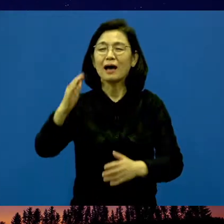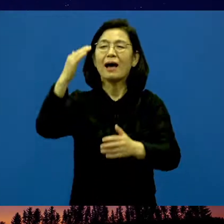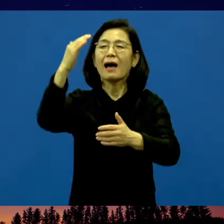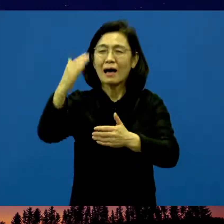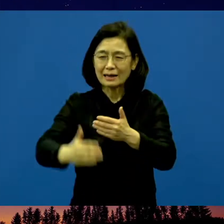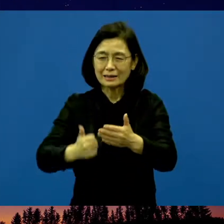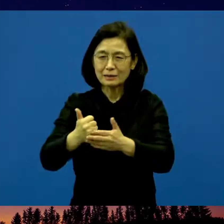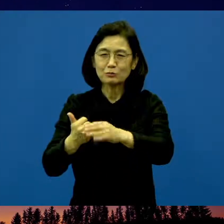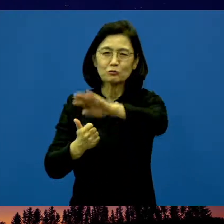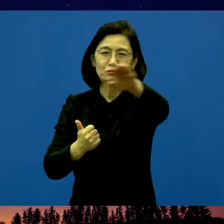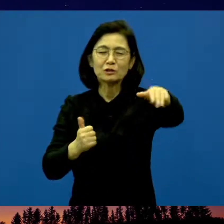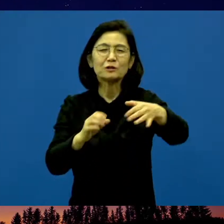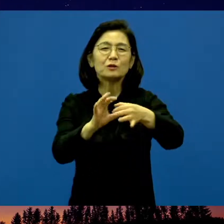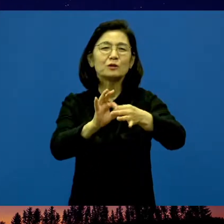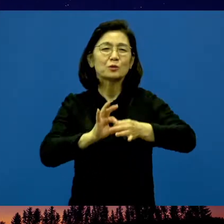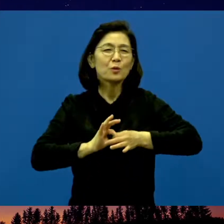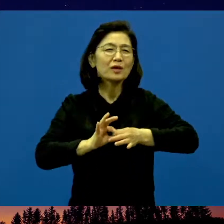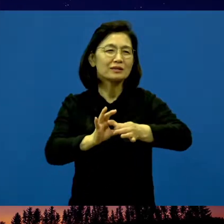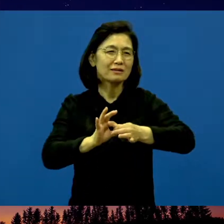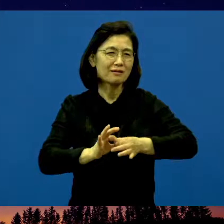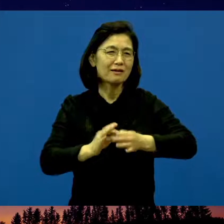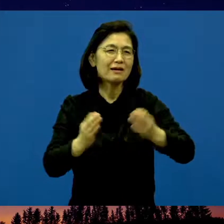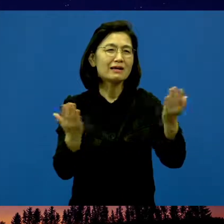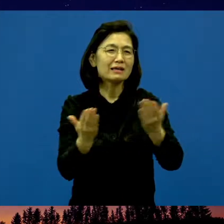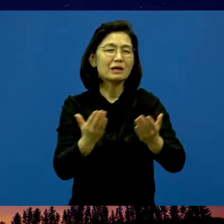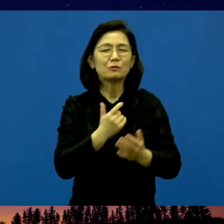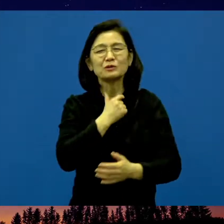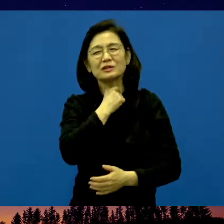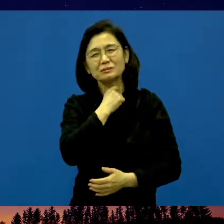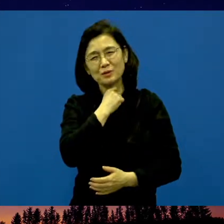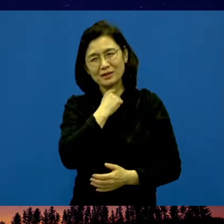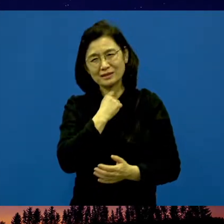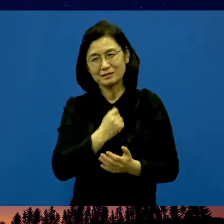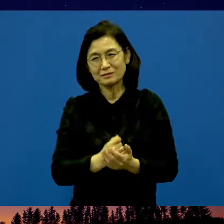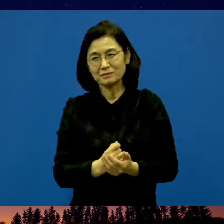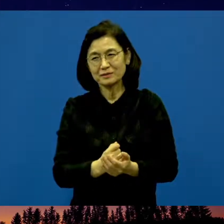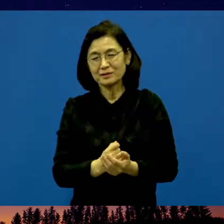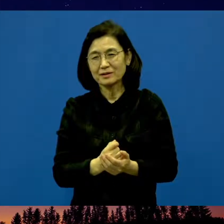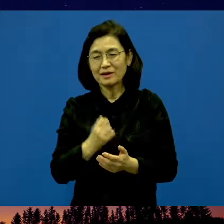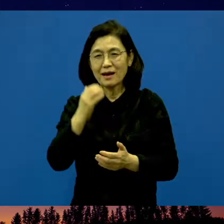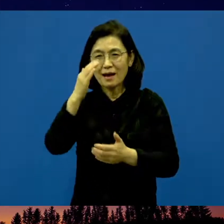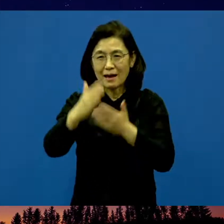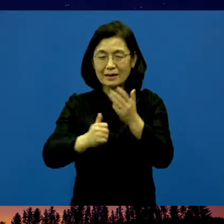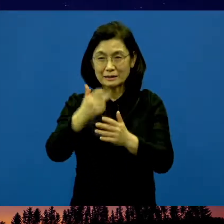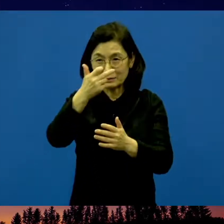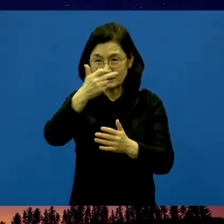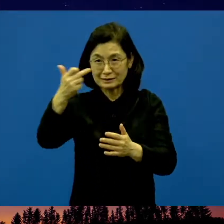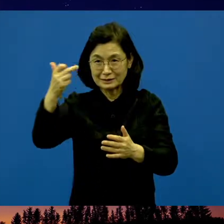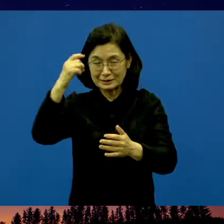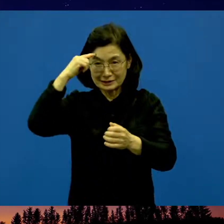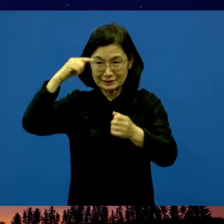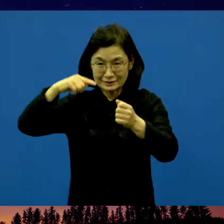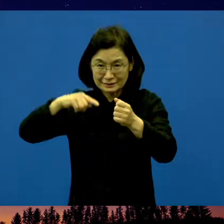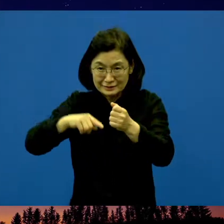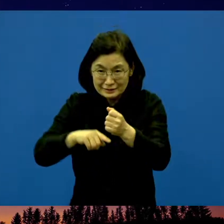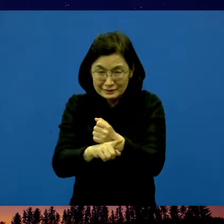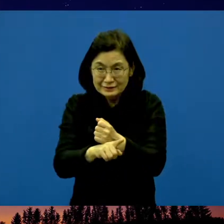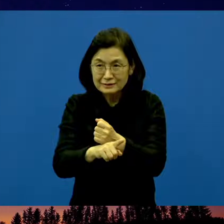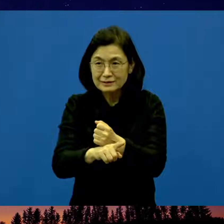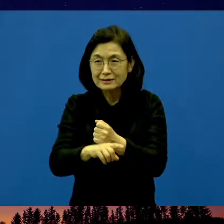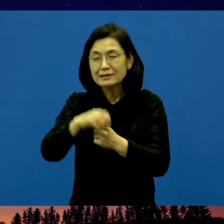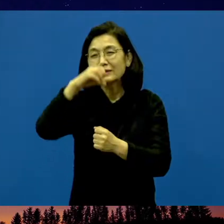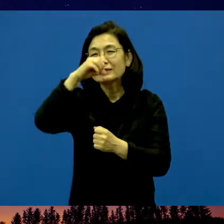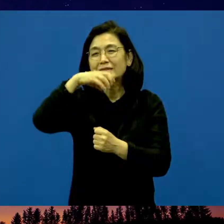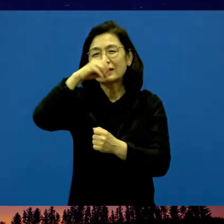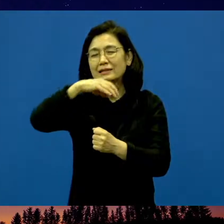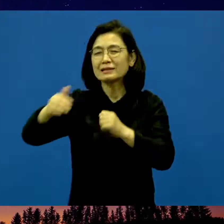하기를 원하신다. 하나님은 사람을 사용하신다. 하나님의 거대한 뜻을 그냥 이루어 가시는